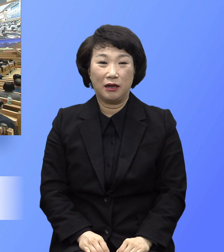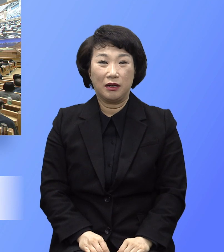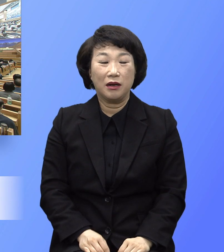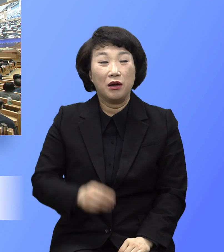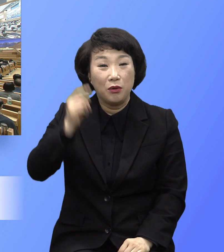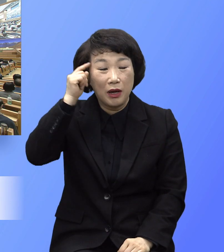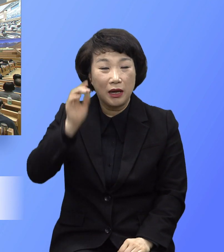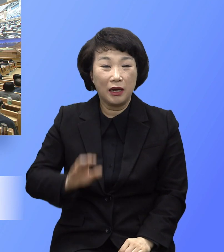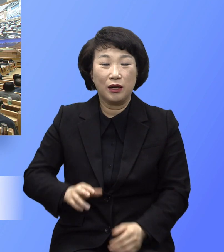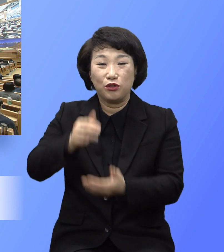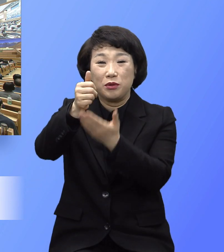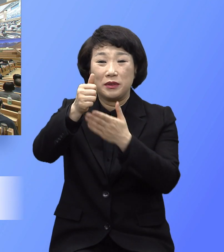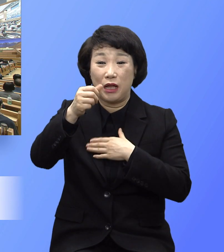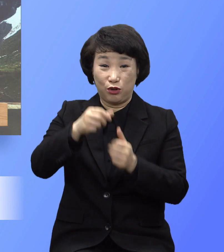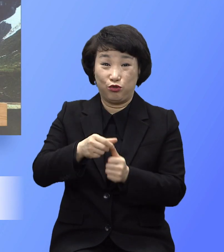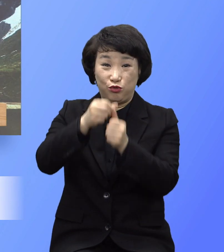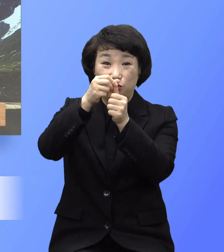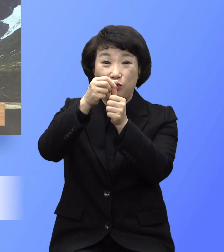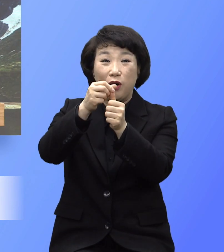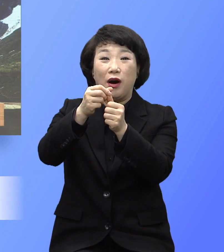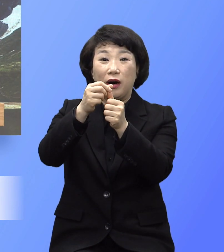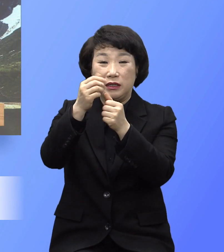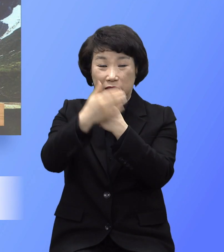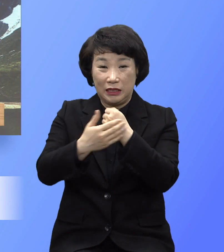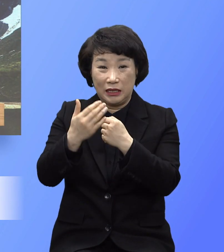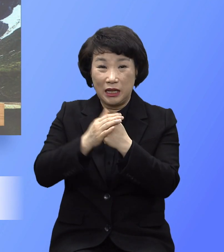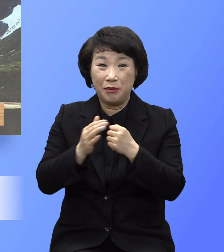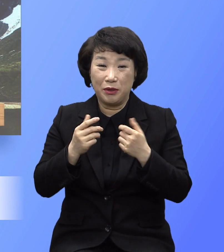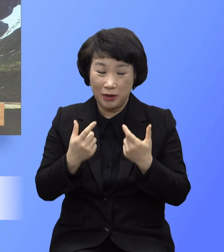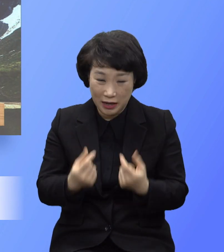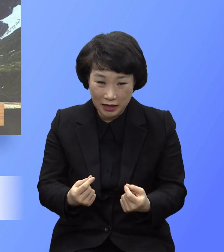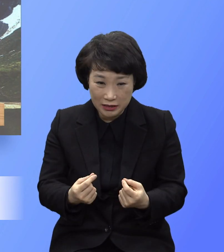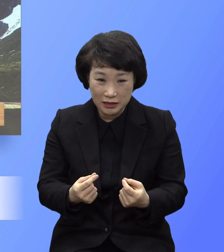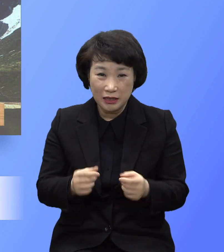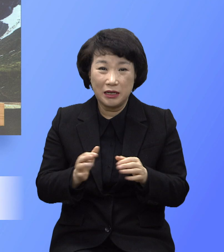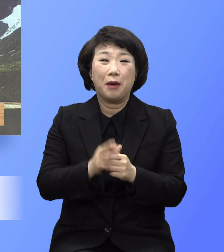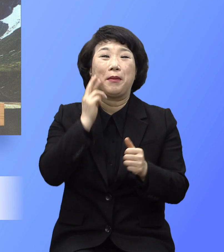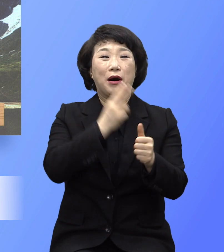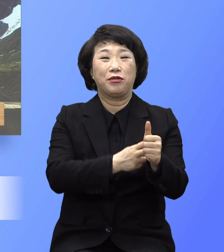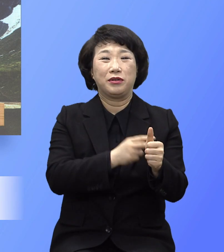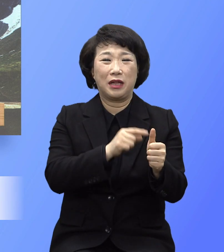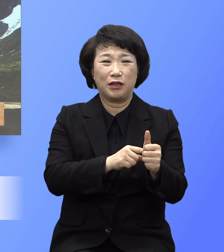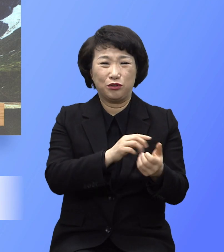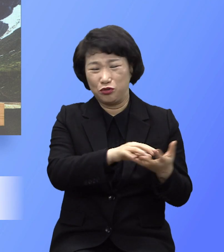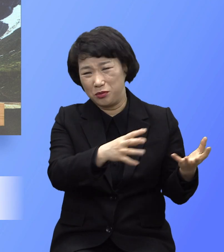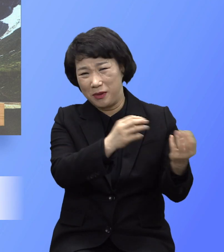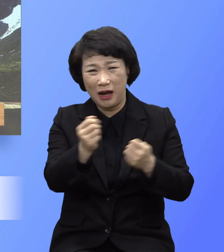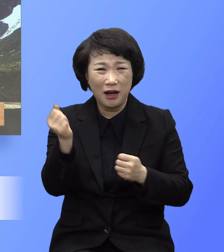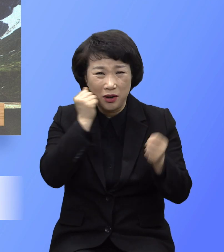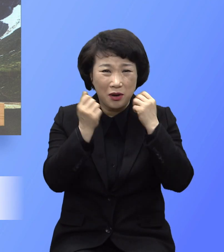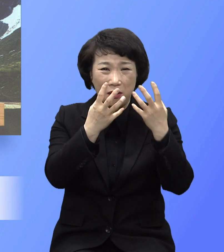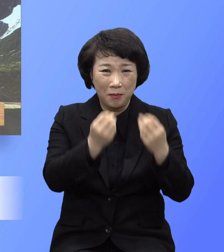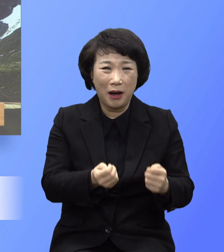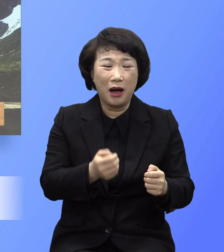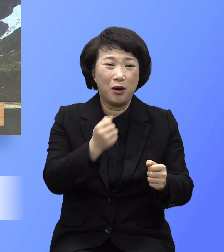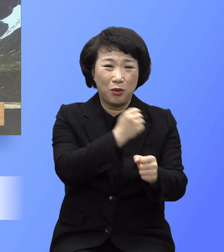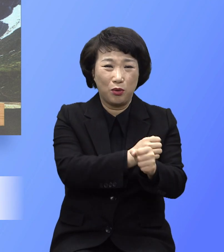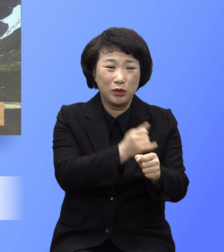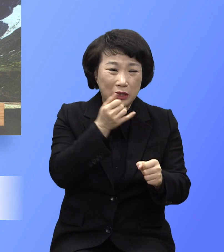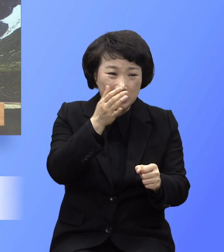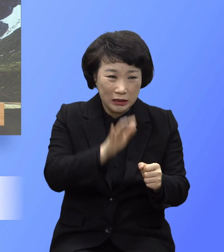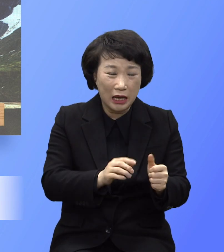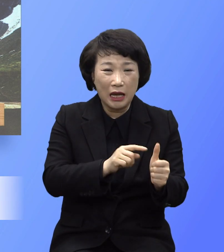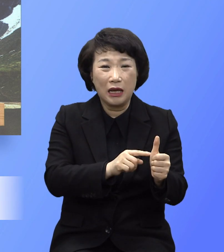왜? 주님이 날 구원하시는 은혜 때문에 이렇게 바울은 온갖 고통을 다 당해도